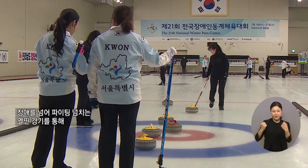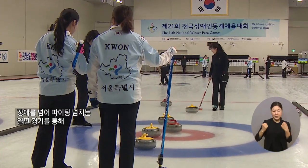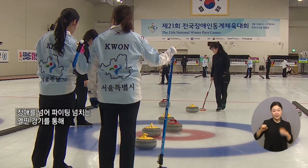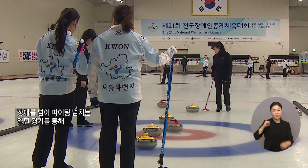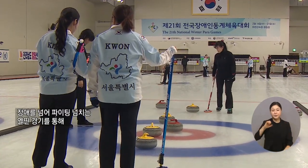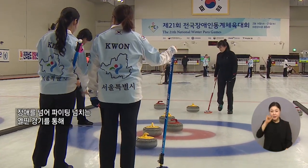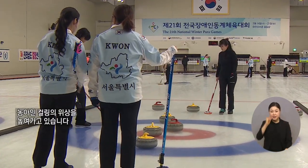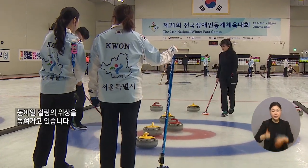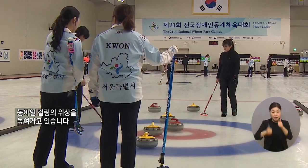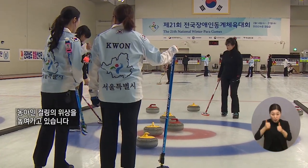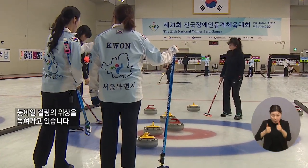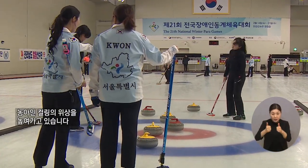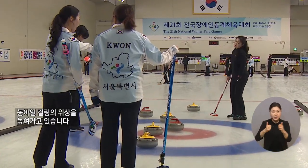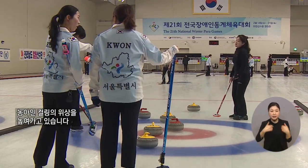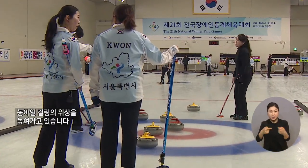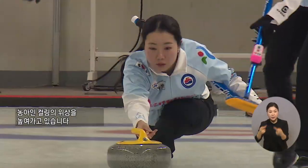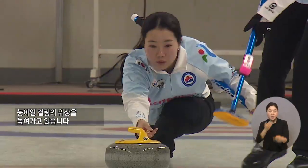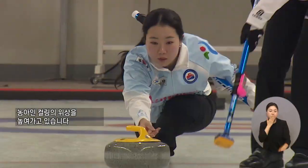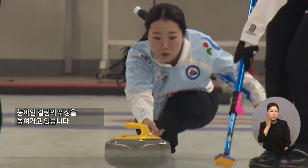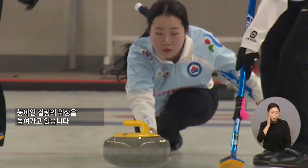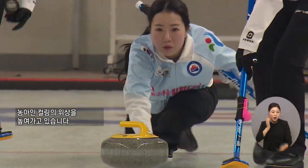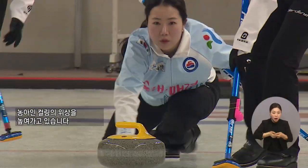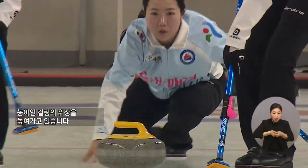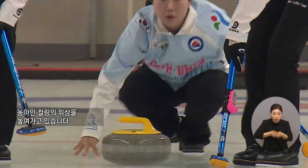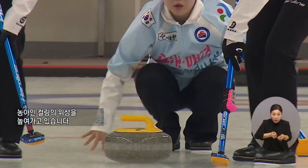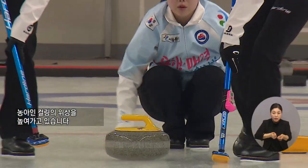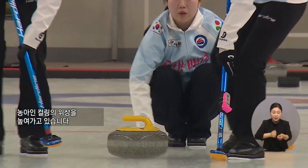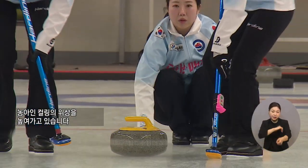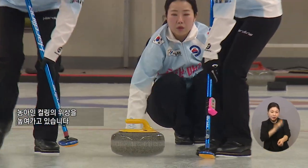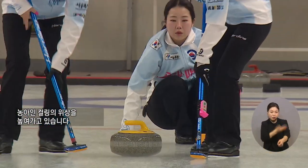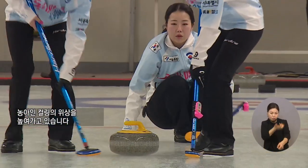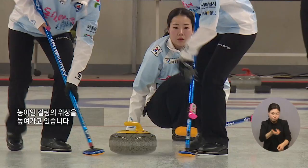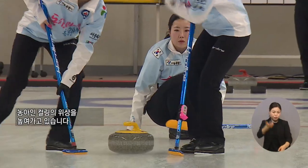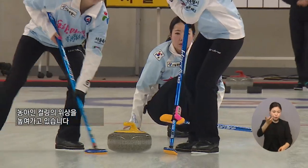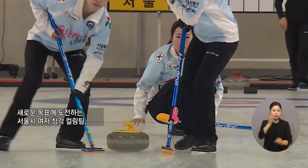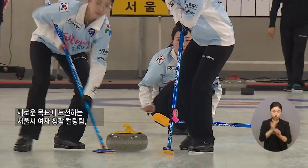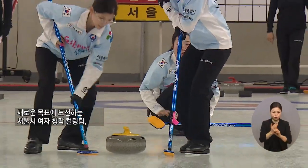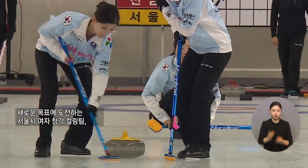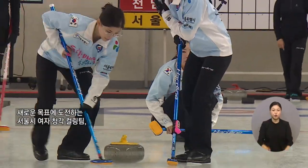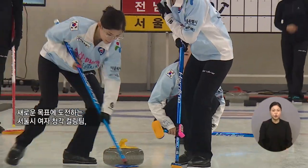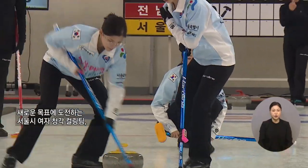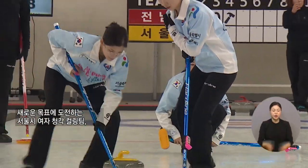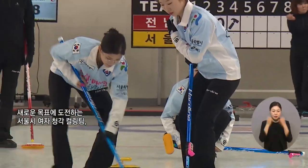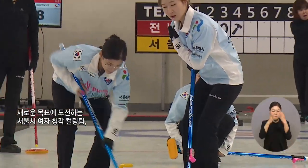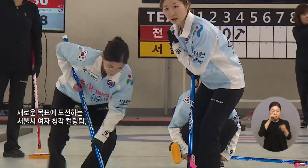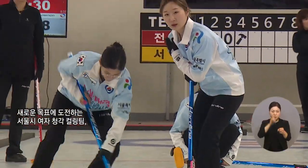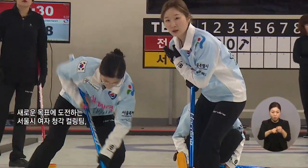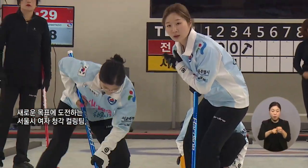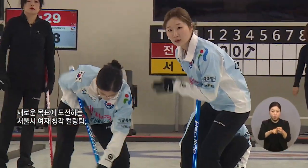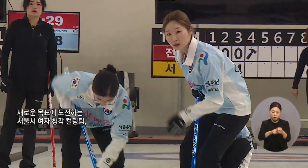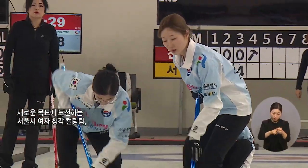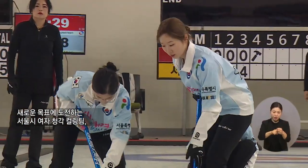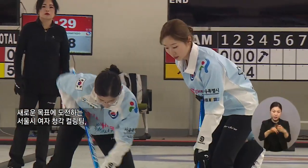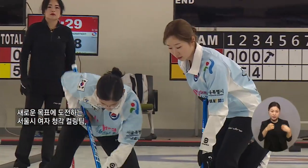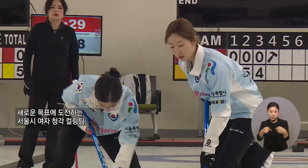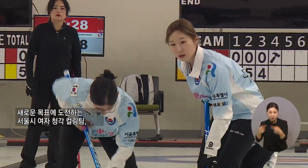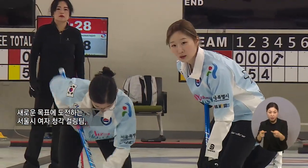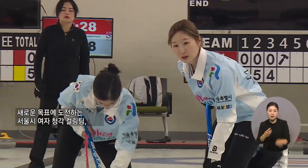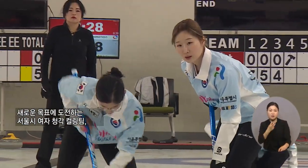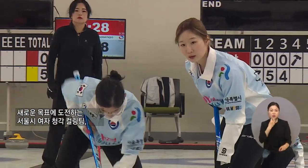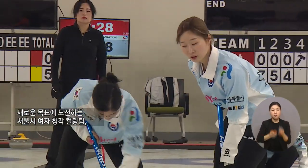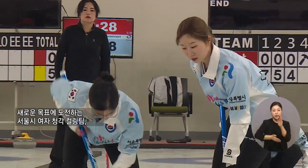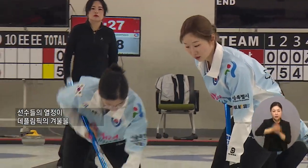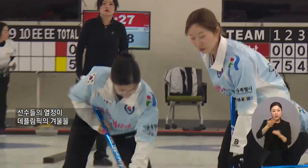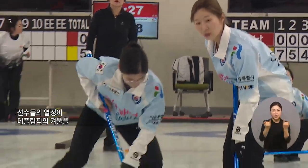열 경기를 통해 농아인 컬링에 위상을 높여가고 있습니다 새로운 목표에 도전하는 서울시 여자 청가